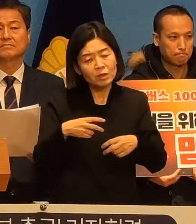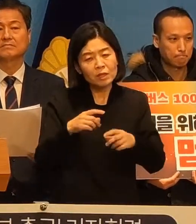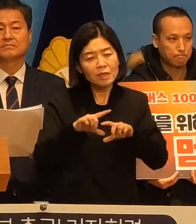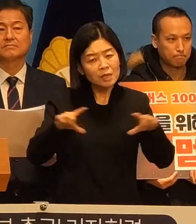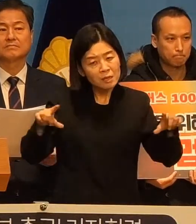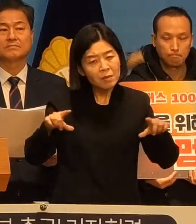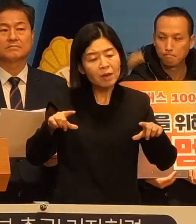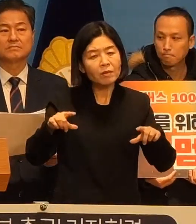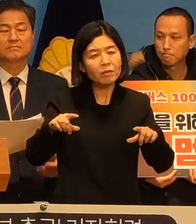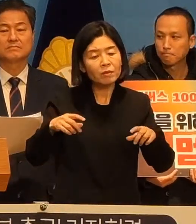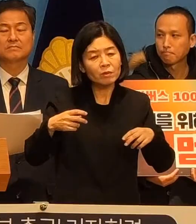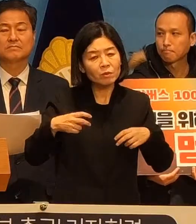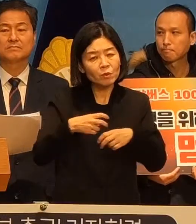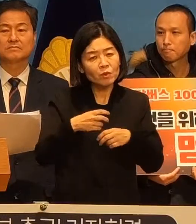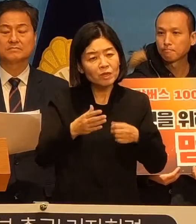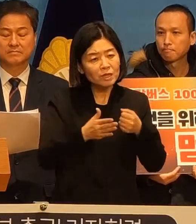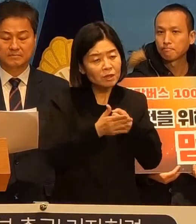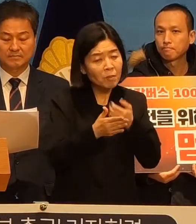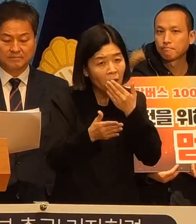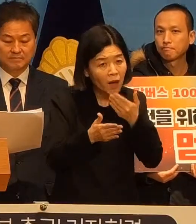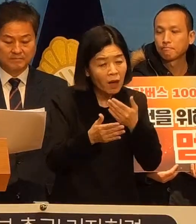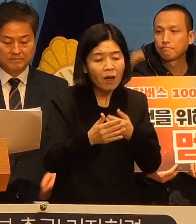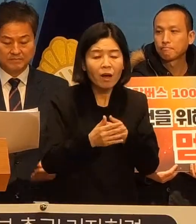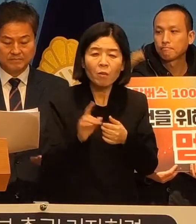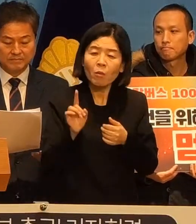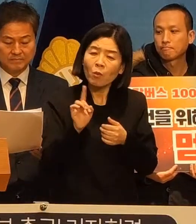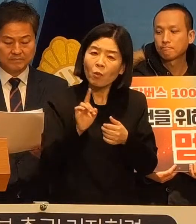이미 서울시나 한강버스를 비판하는 여러